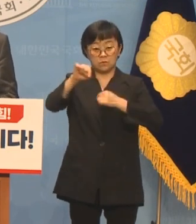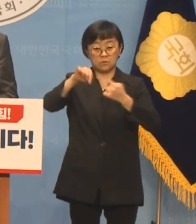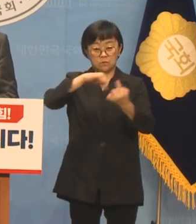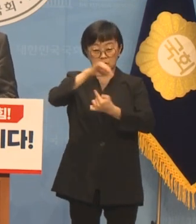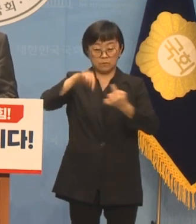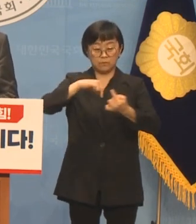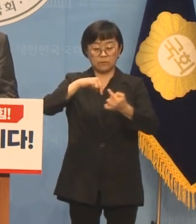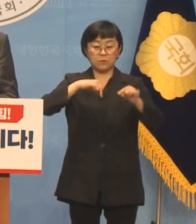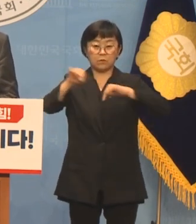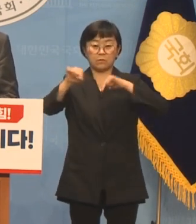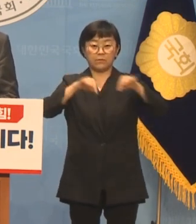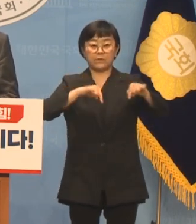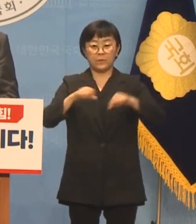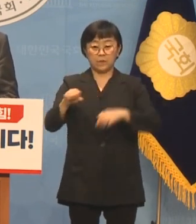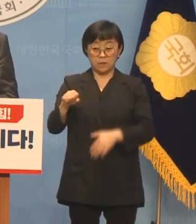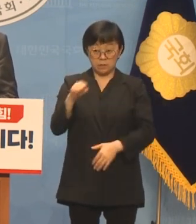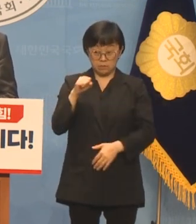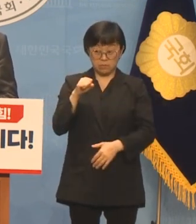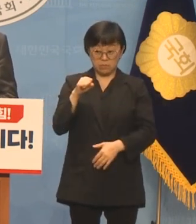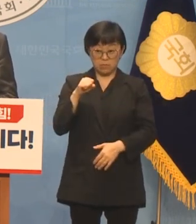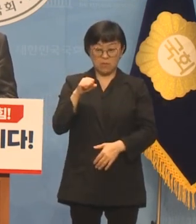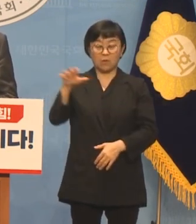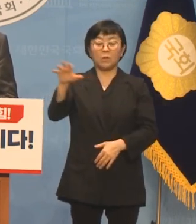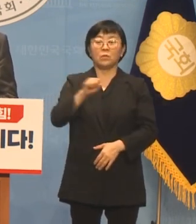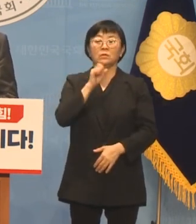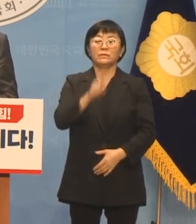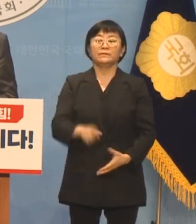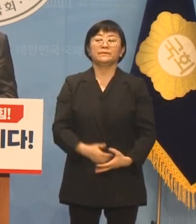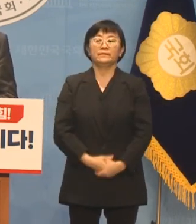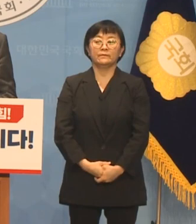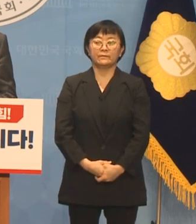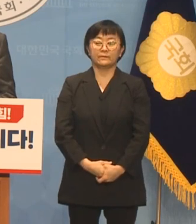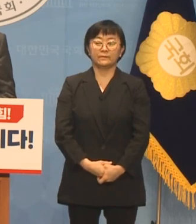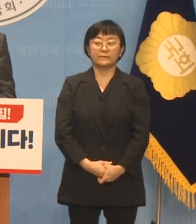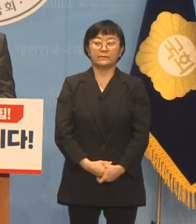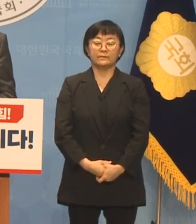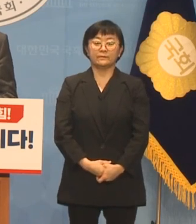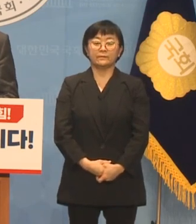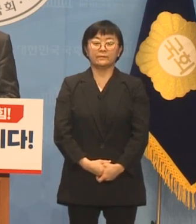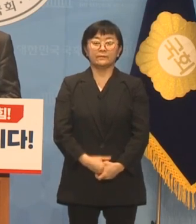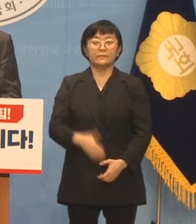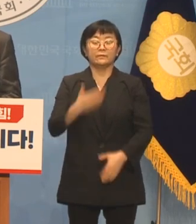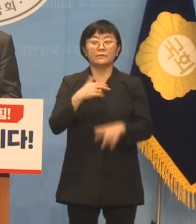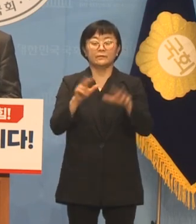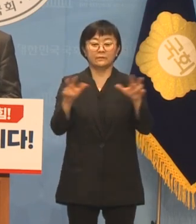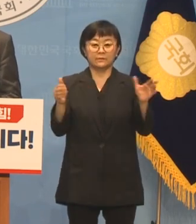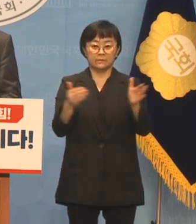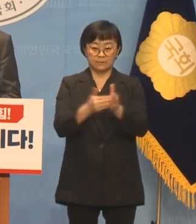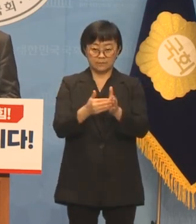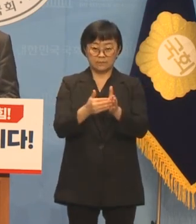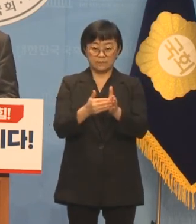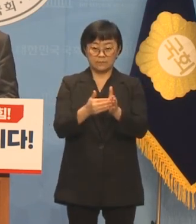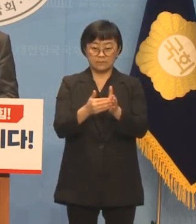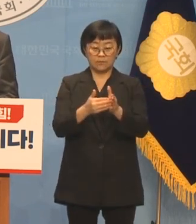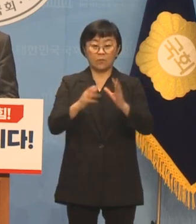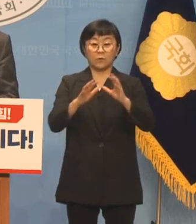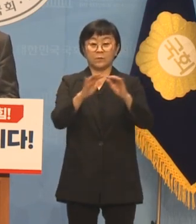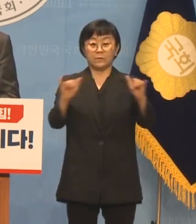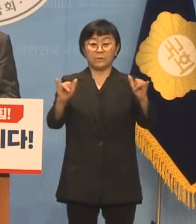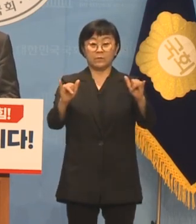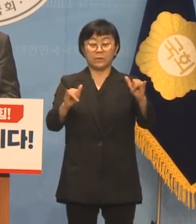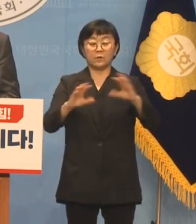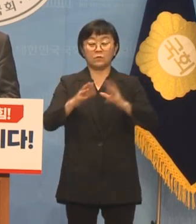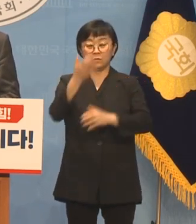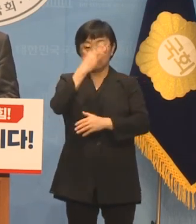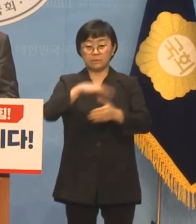국정동력의 엔진을 확보하는 것입니다. 저는 이제까지 국민과